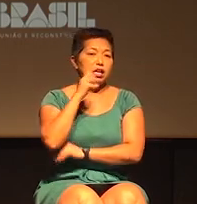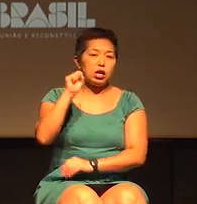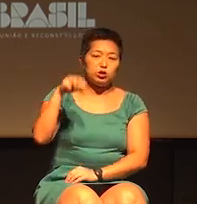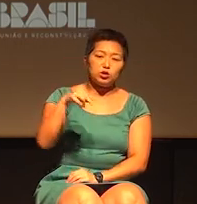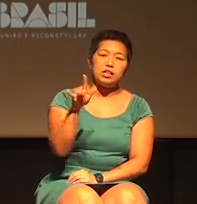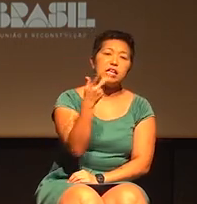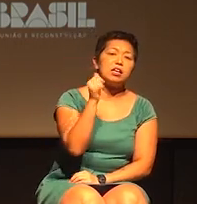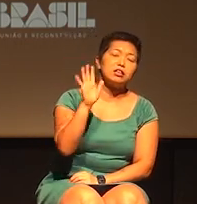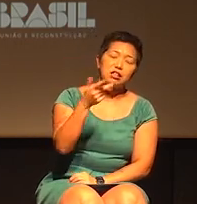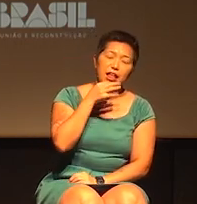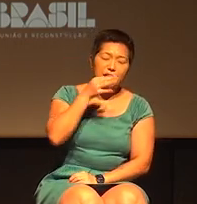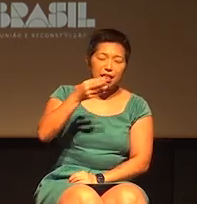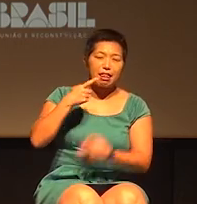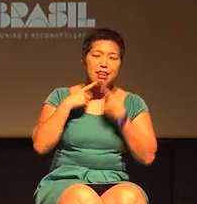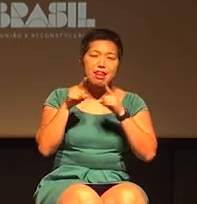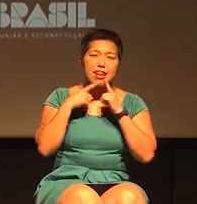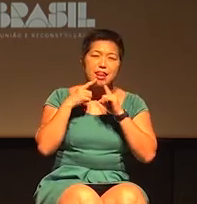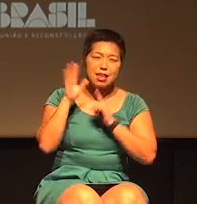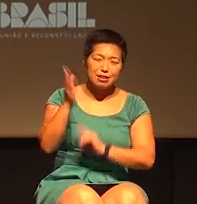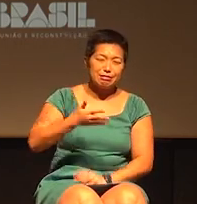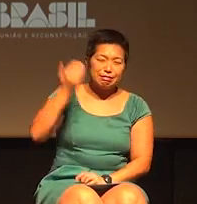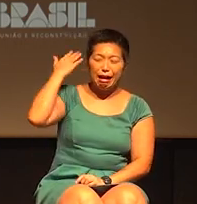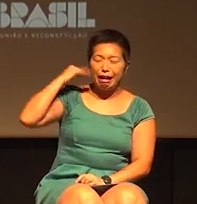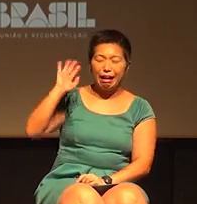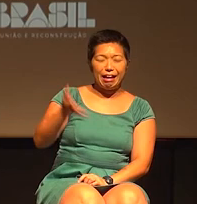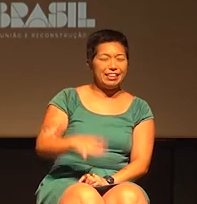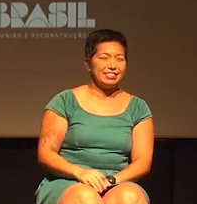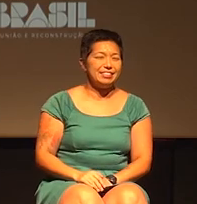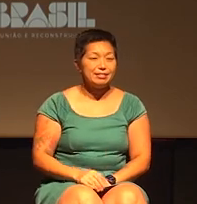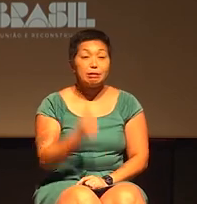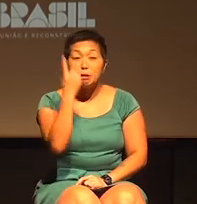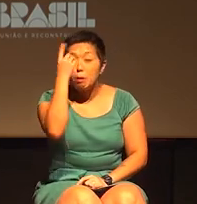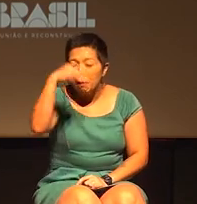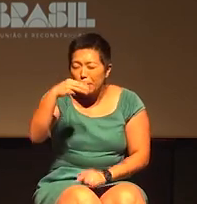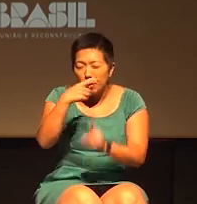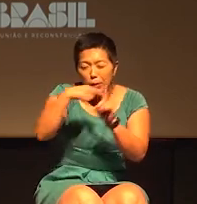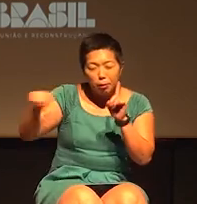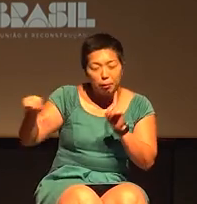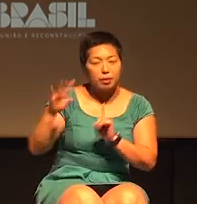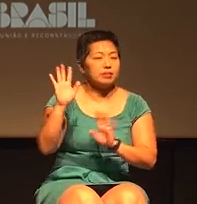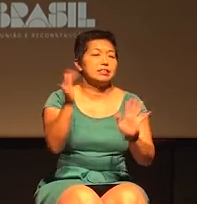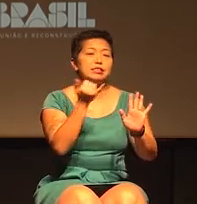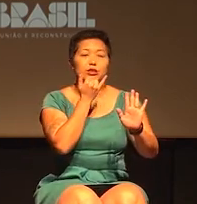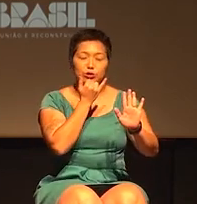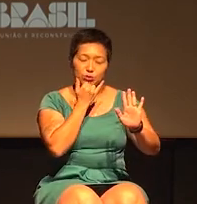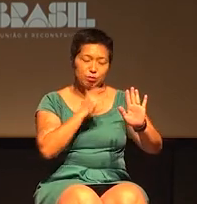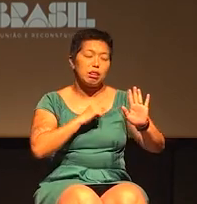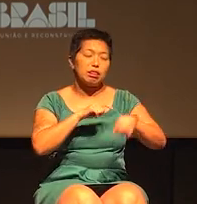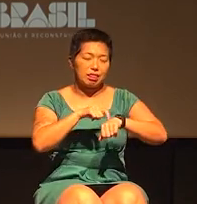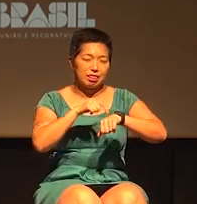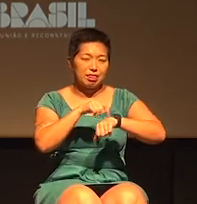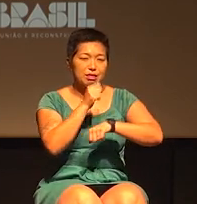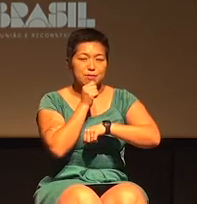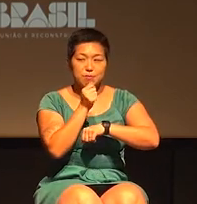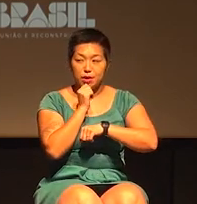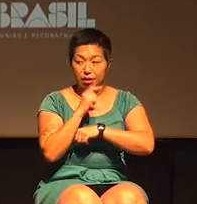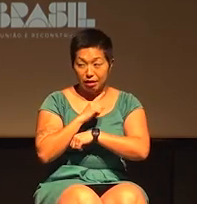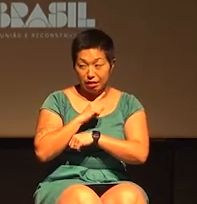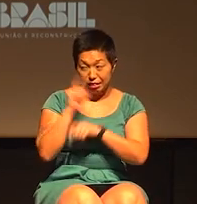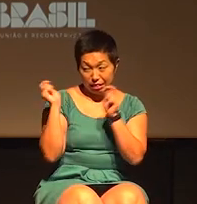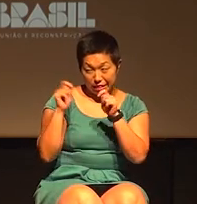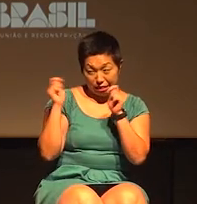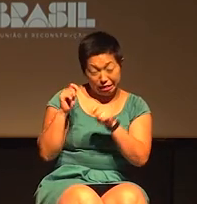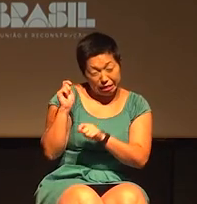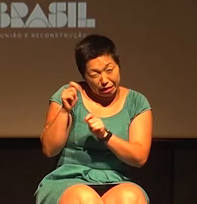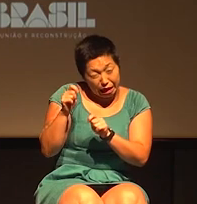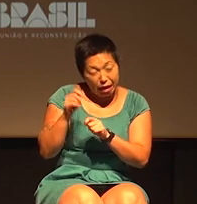reclamado disso Tô brin Mas fica a gente tem um tempinho ainda né Carol quant